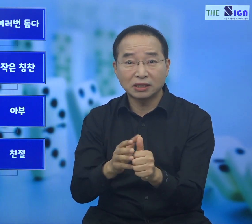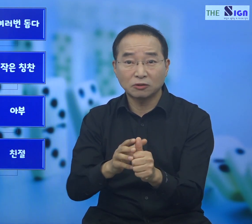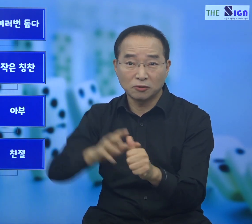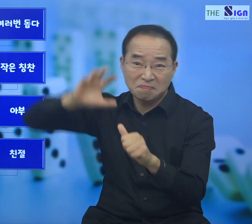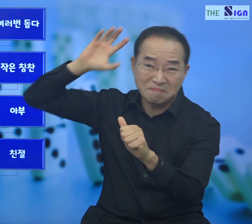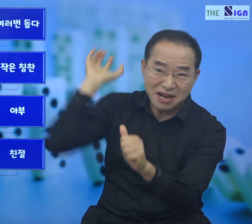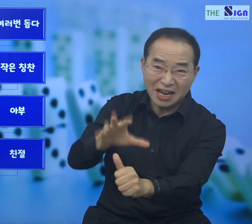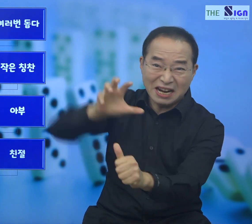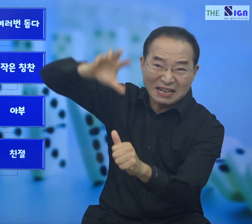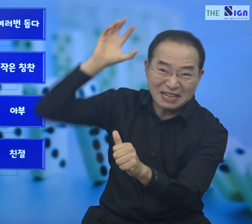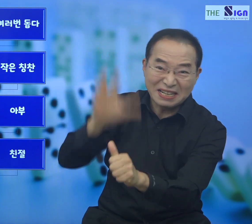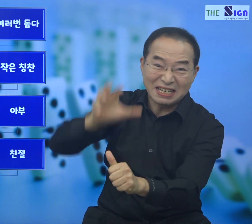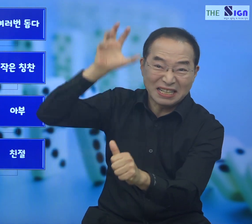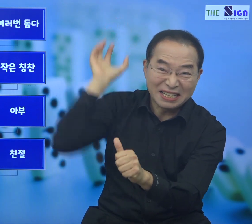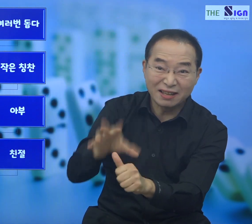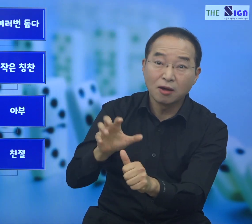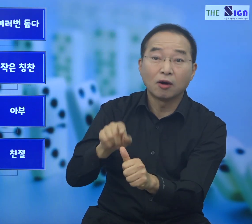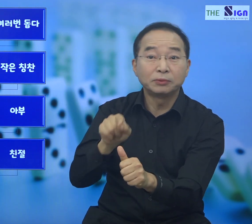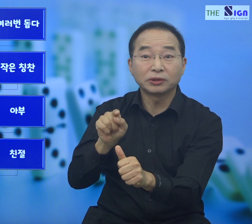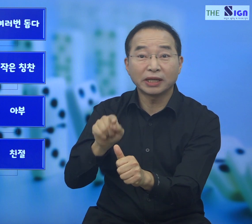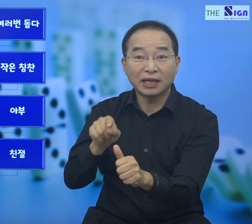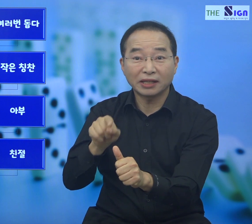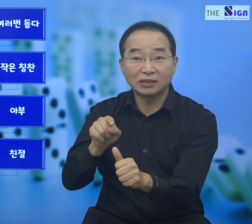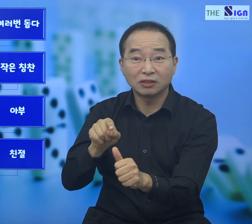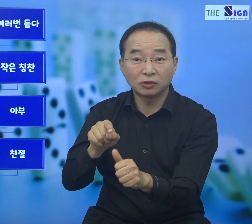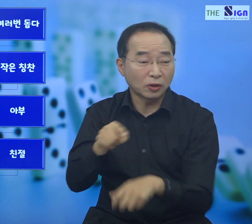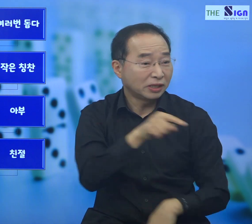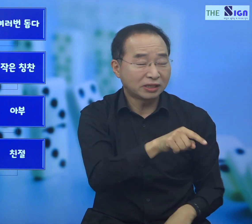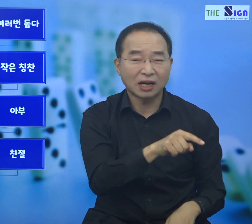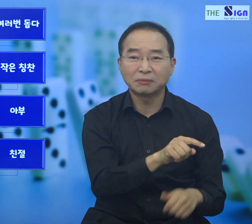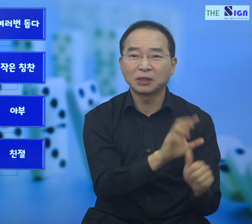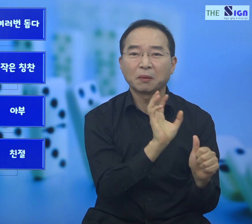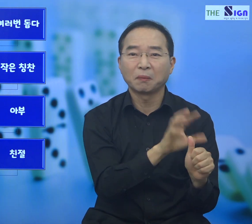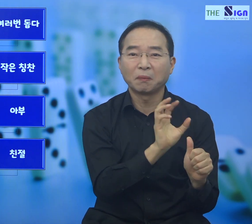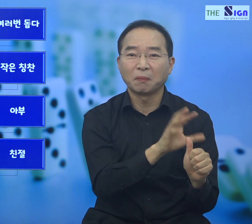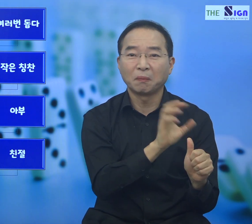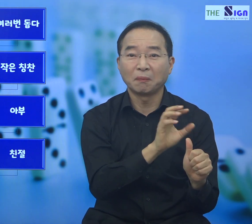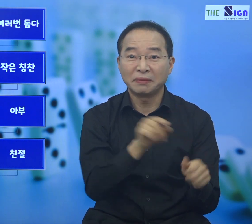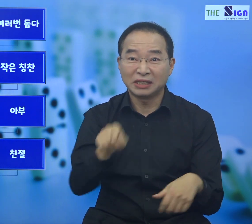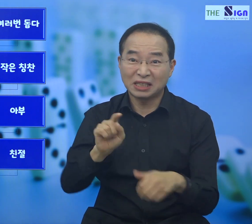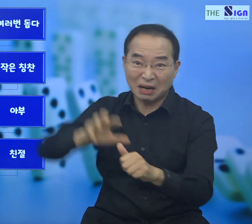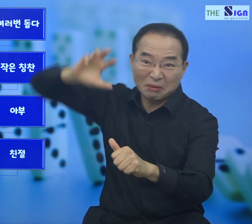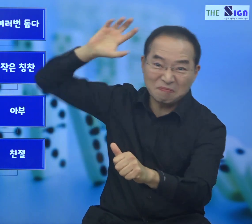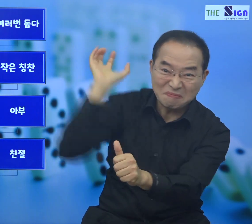야단치다도 엄청 세게 야단친 거죠. 이 사람은